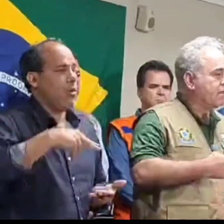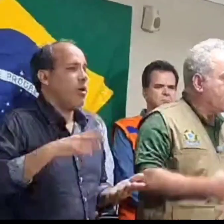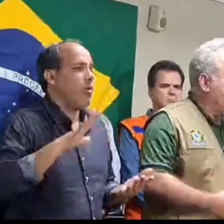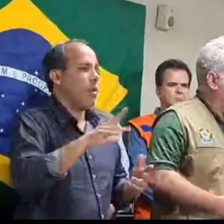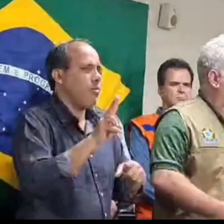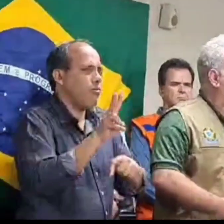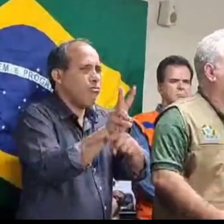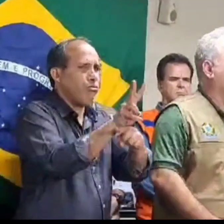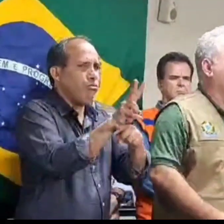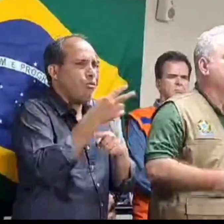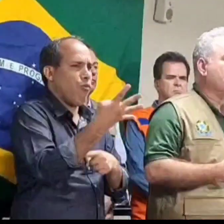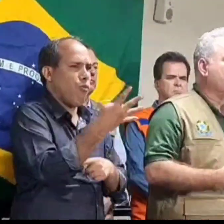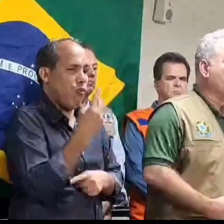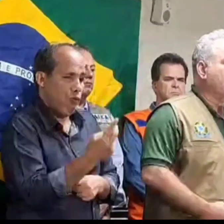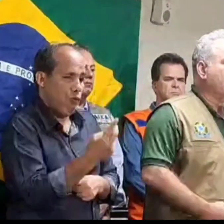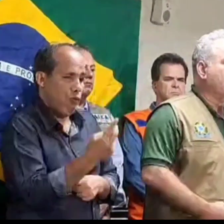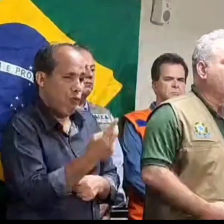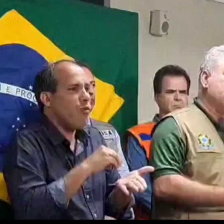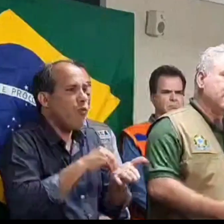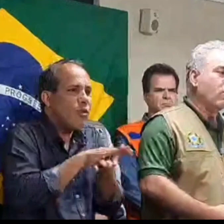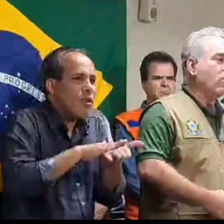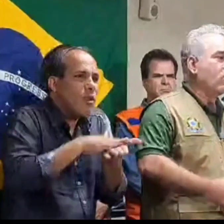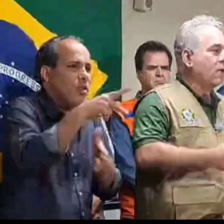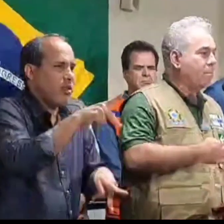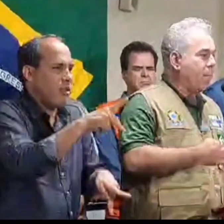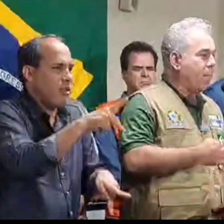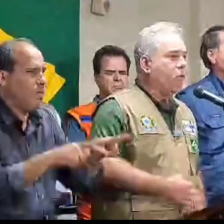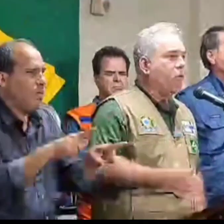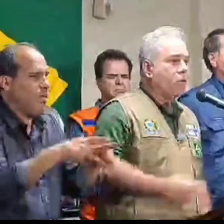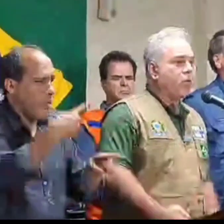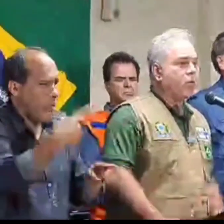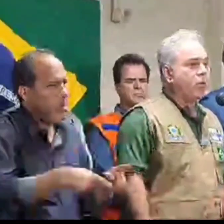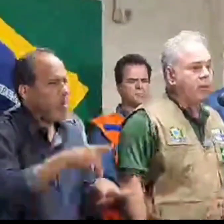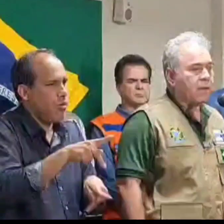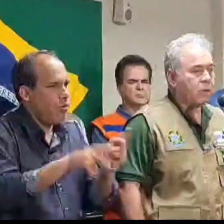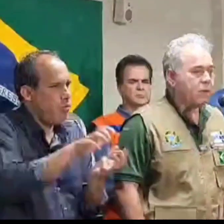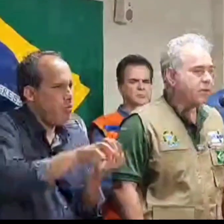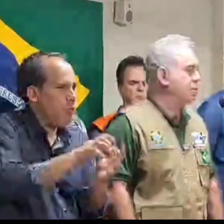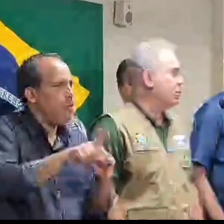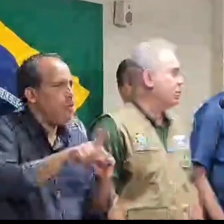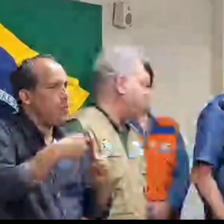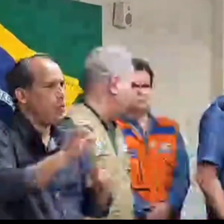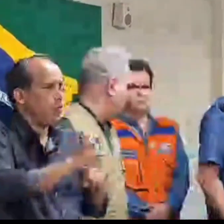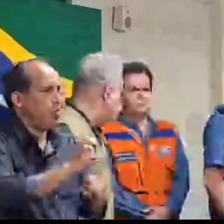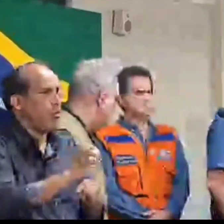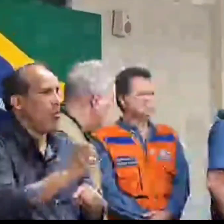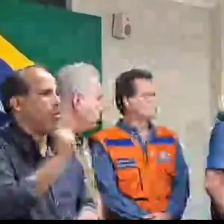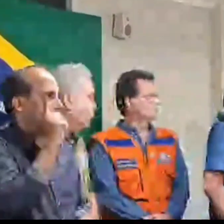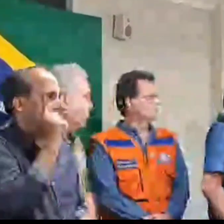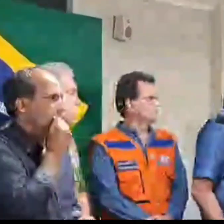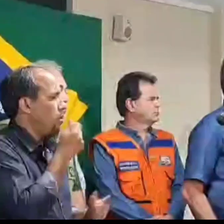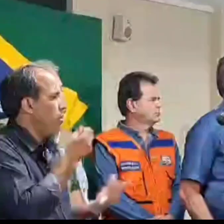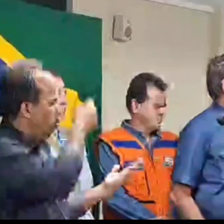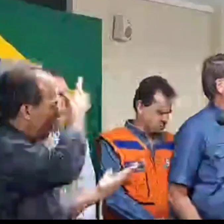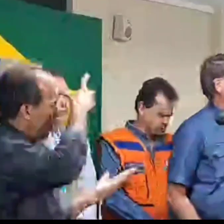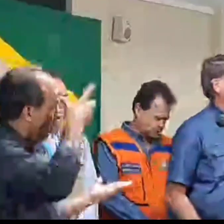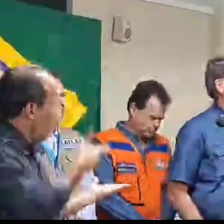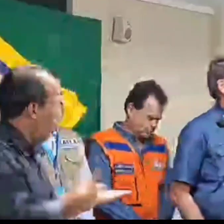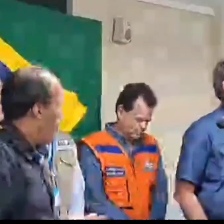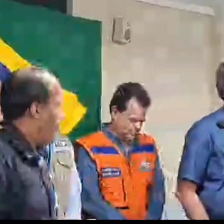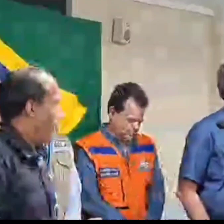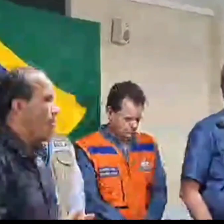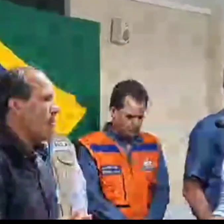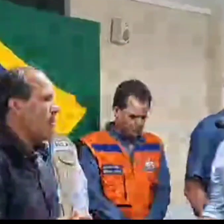vigilante 24 horas do dia da ação de Pernambuco e do estado de Alagoas. prefeito de Camaçã.